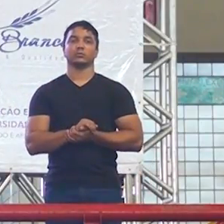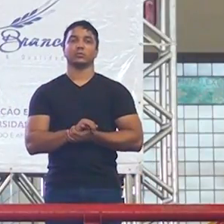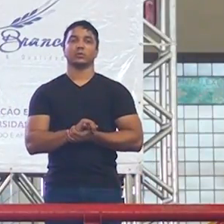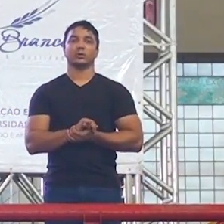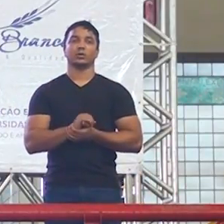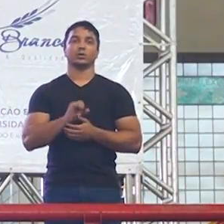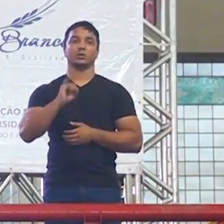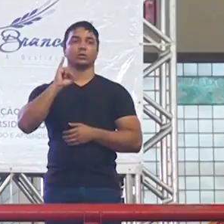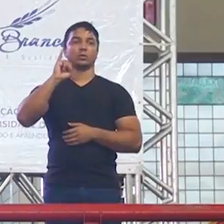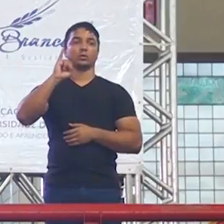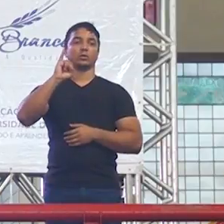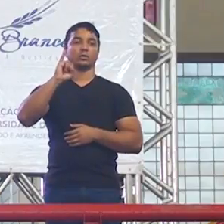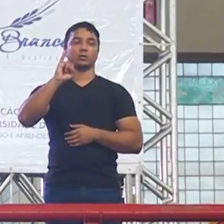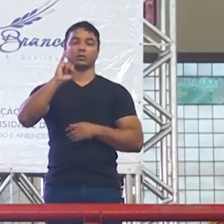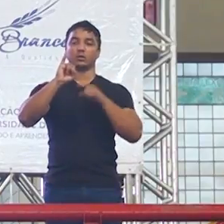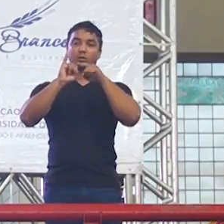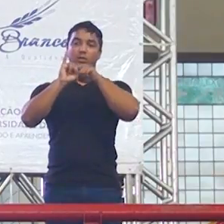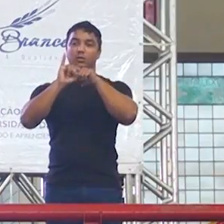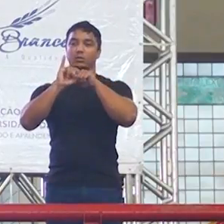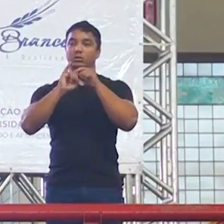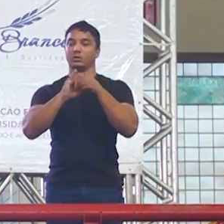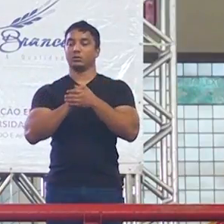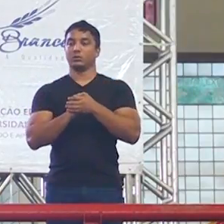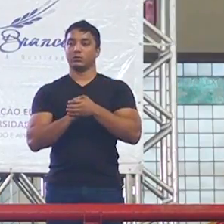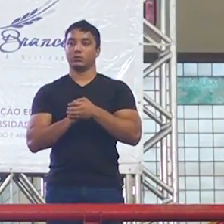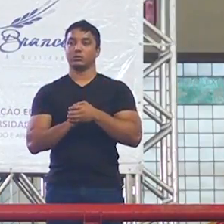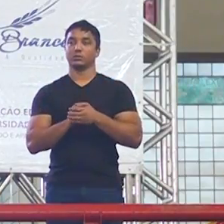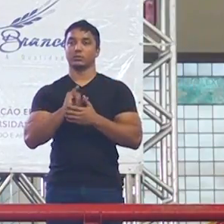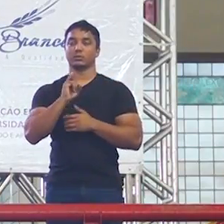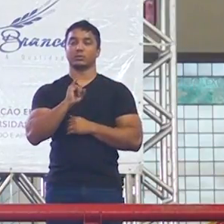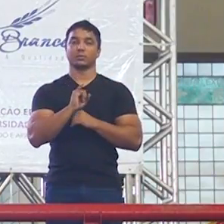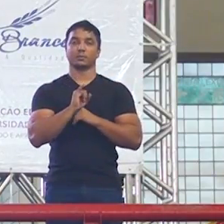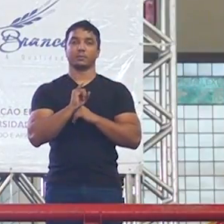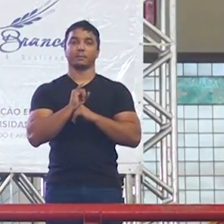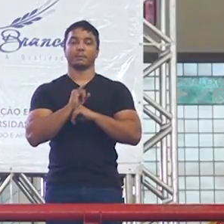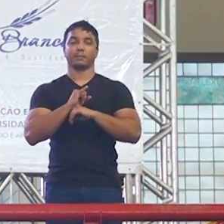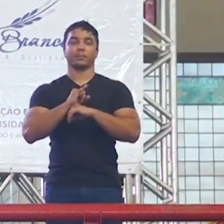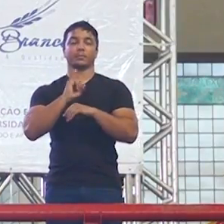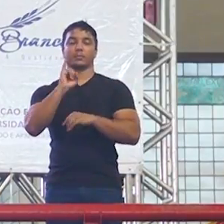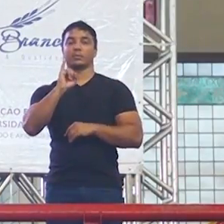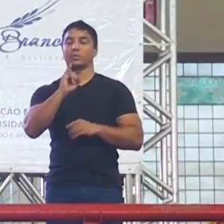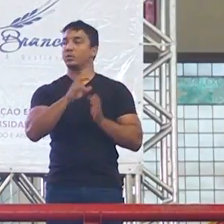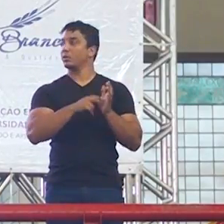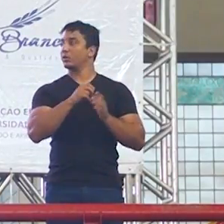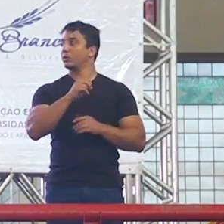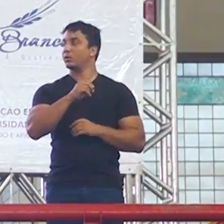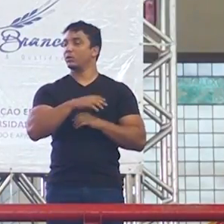I igual, não é para escrever o igual não, pessoal, é o símbolo. I igual. P